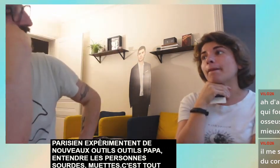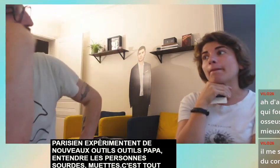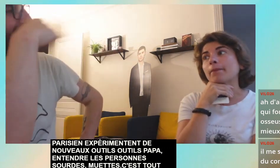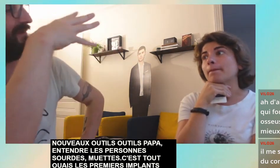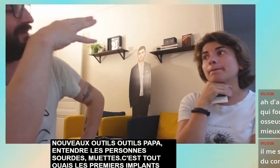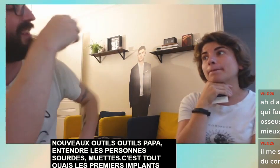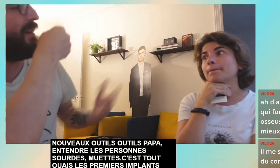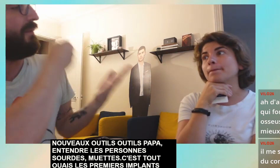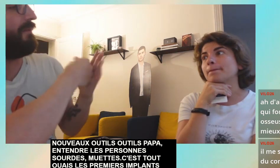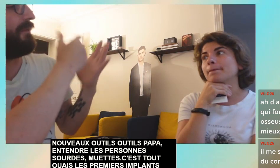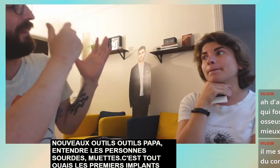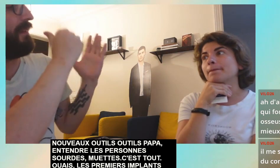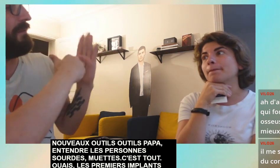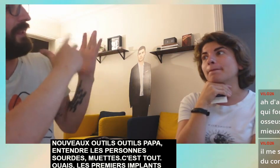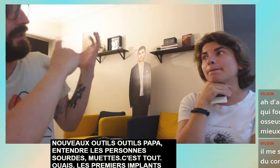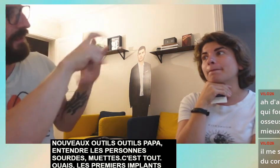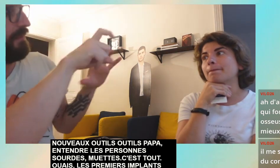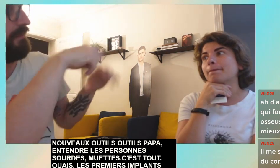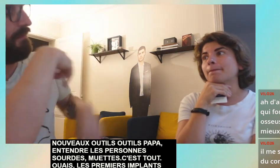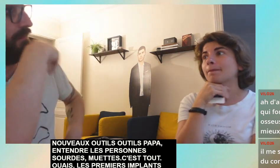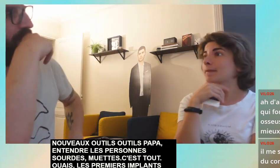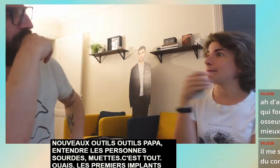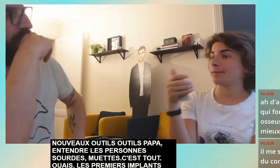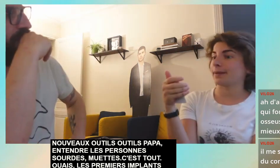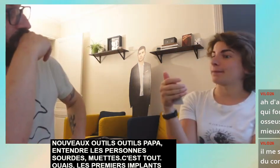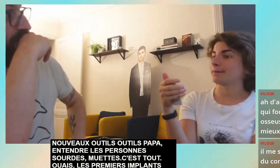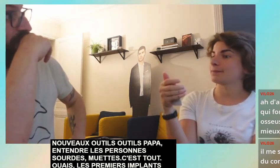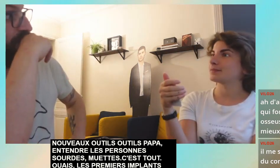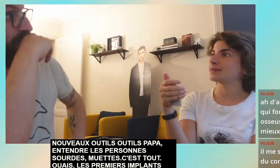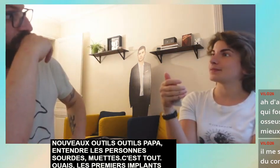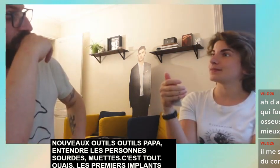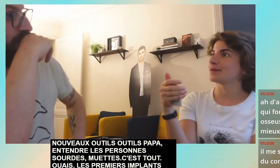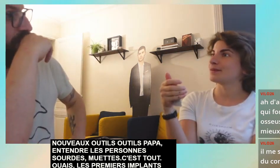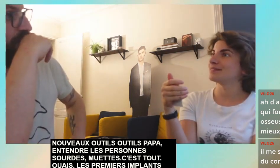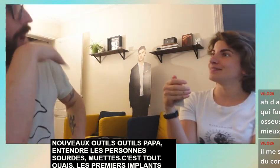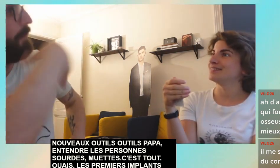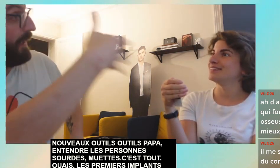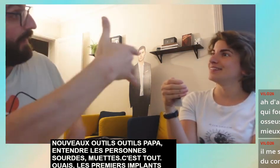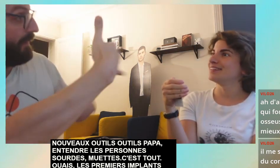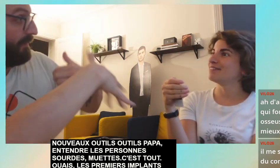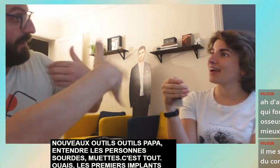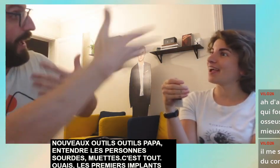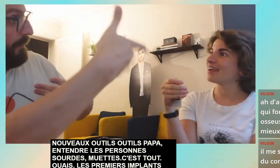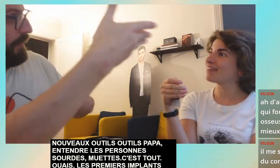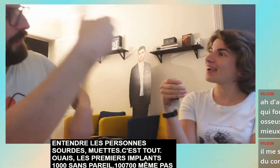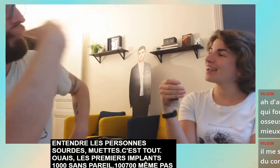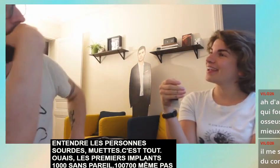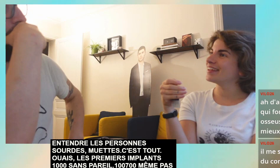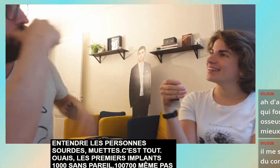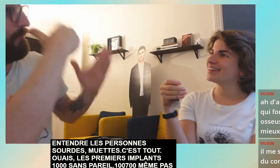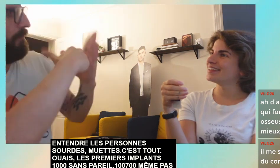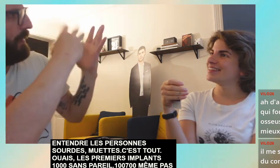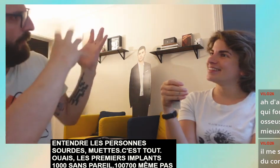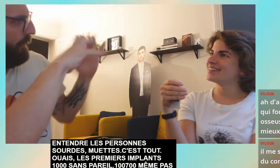Non. Fin 1700. Même pas. Non. Ah putain. Ouais. 1900.